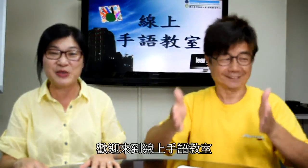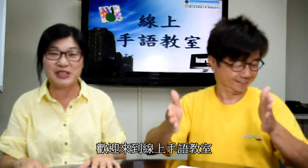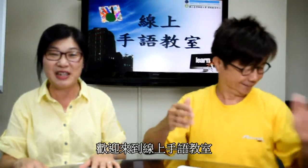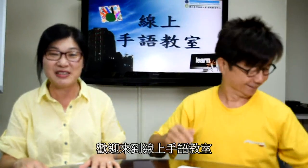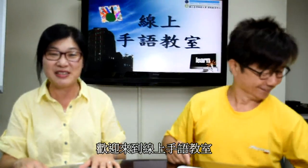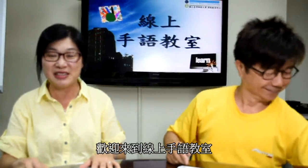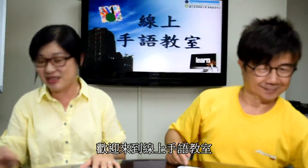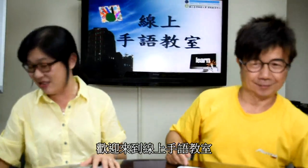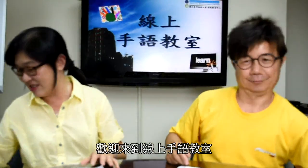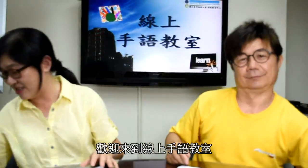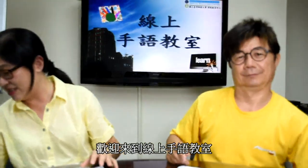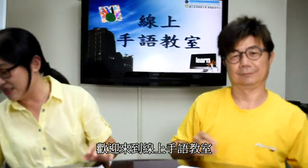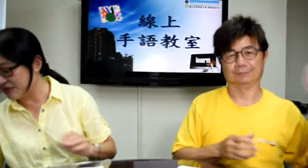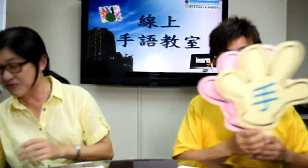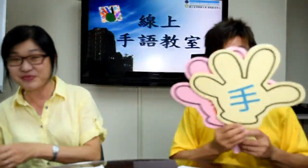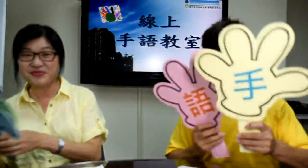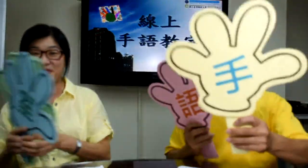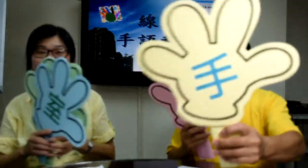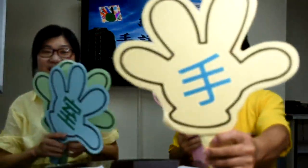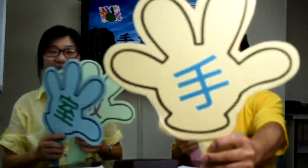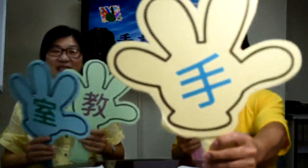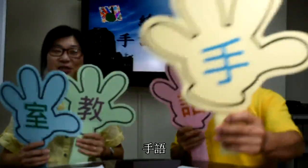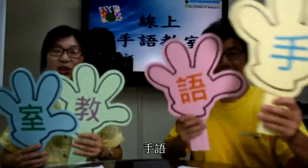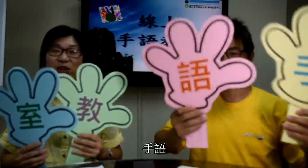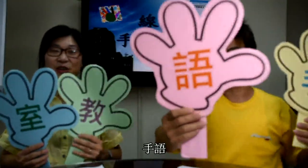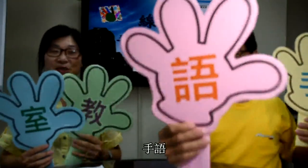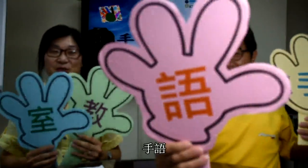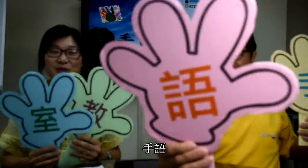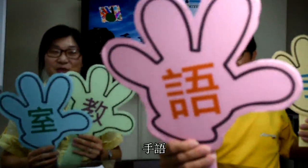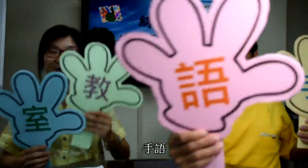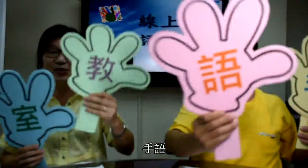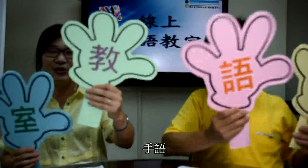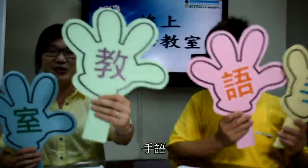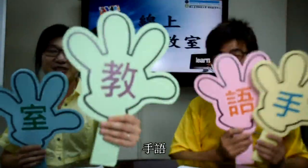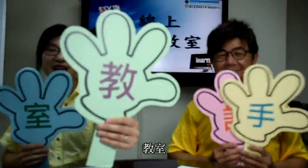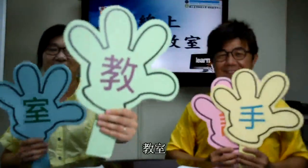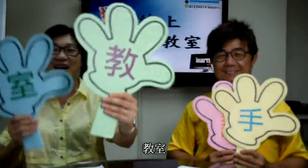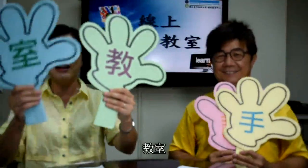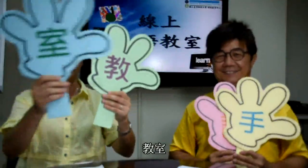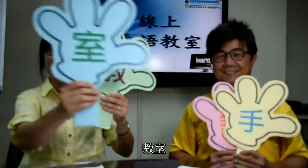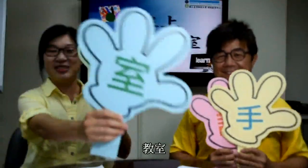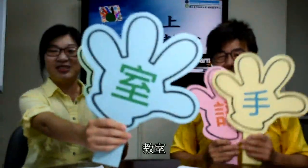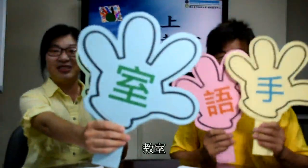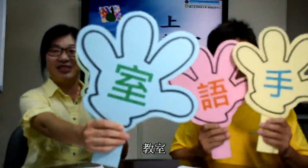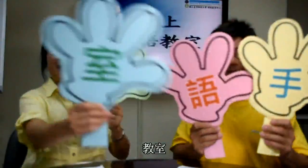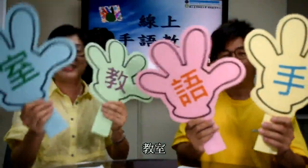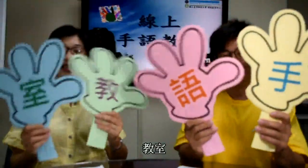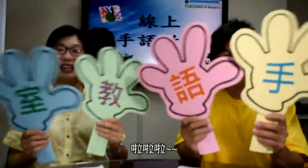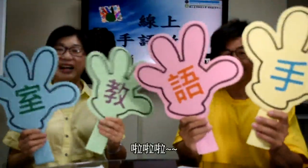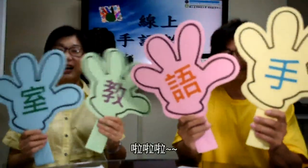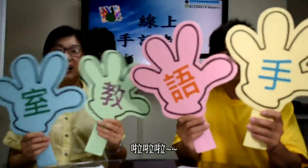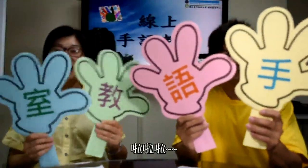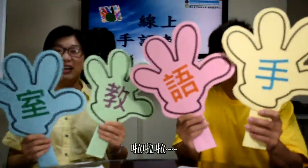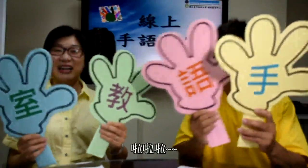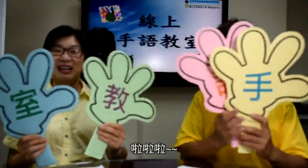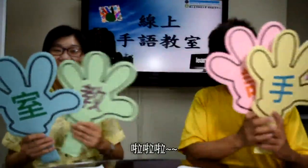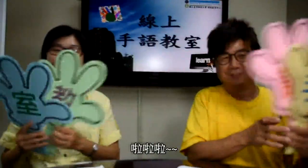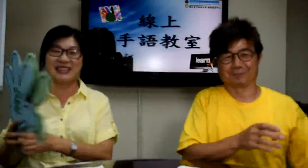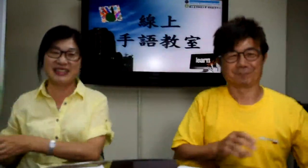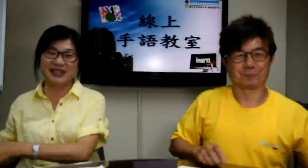教室。手语教室啦，